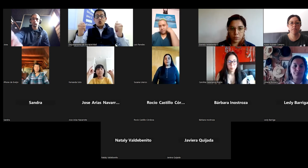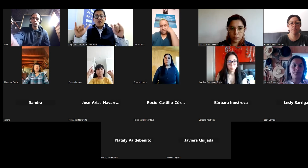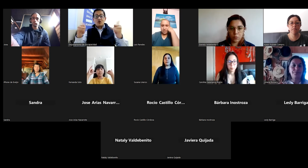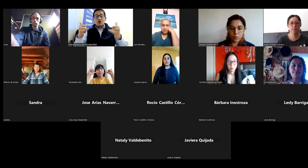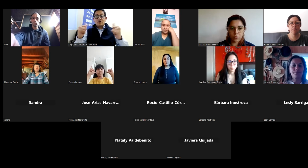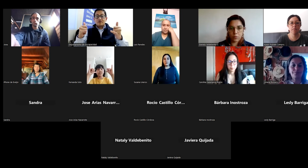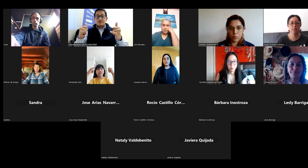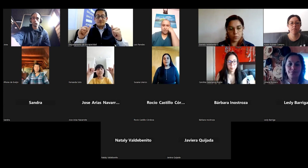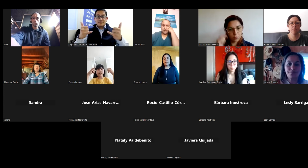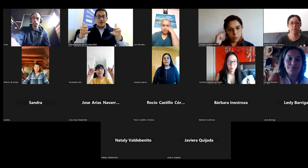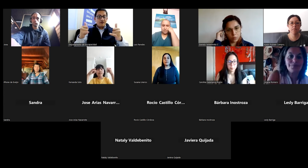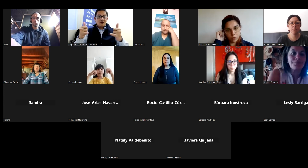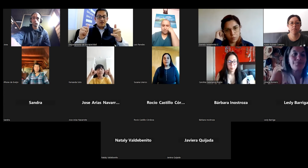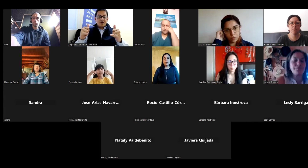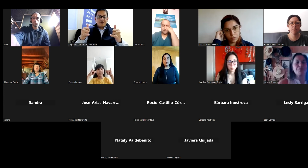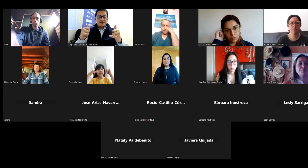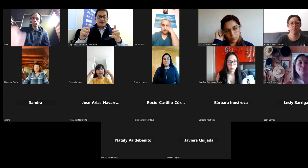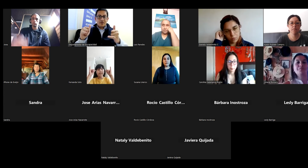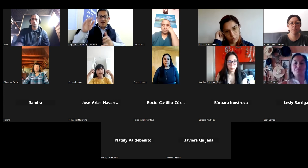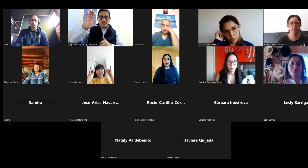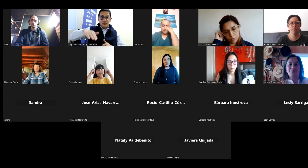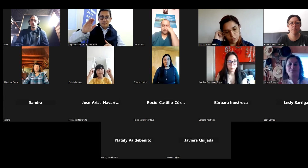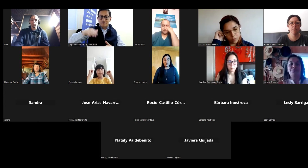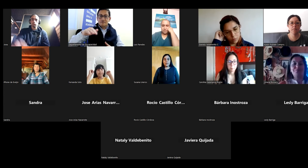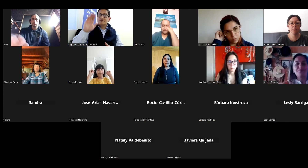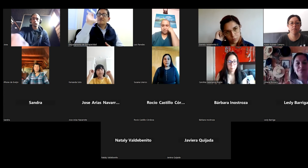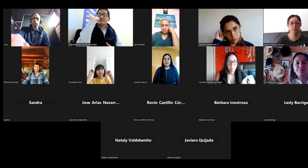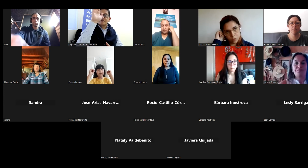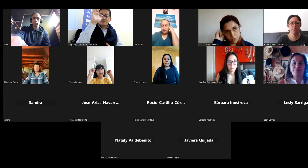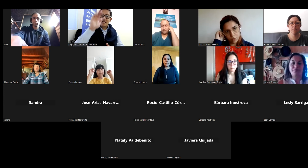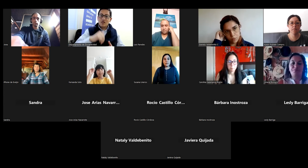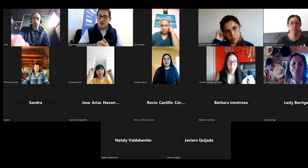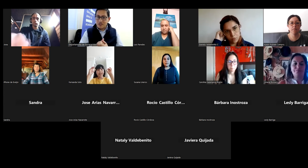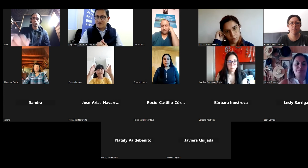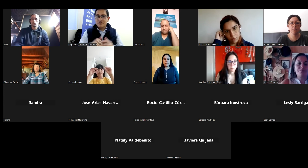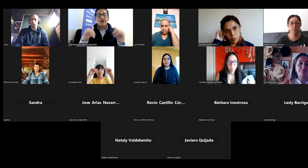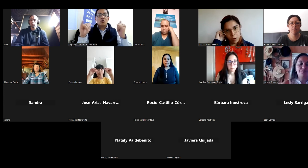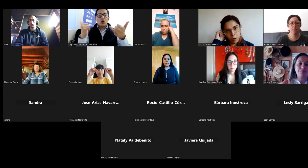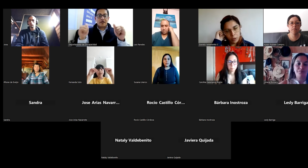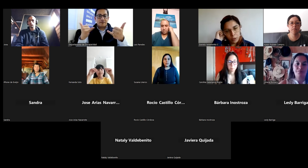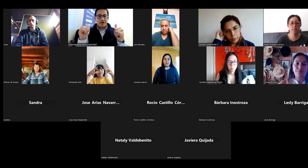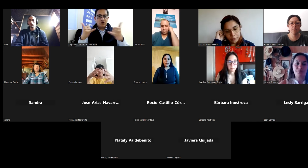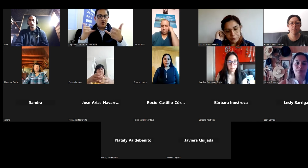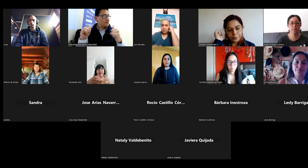Jugamos con... A ver, con básquetbol. Tiramos la pelotita. Jugar. Verbo jugar.